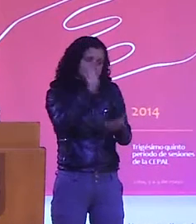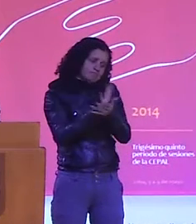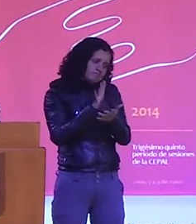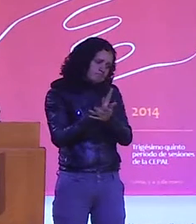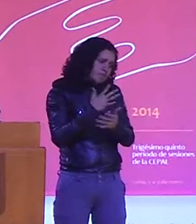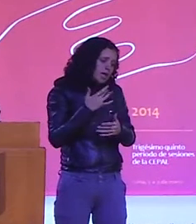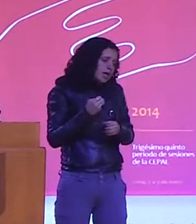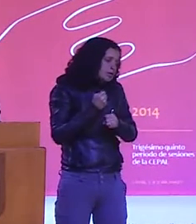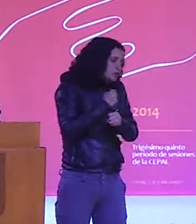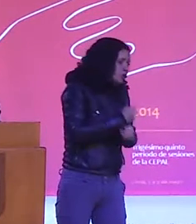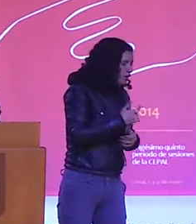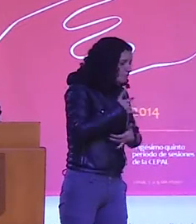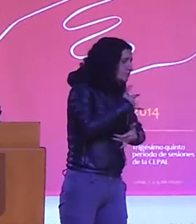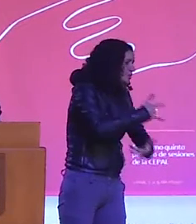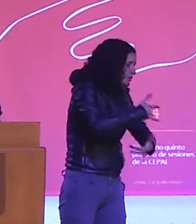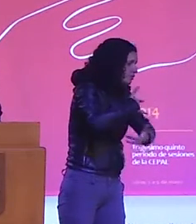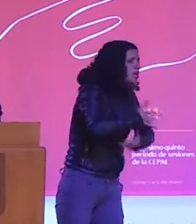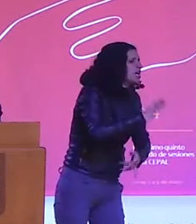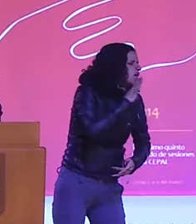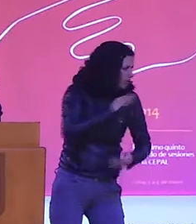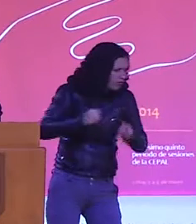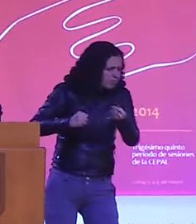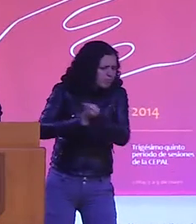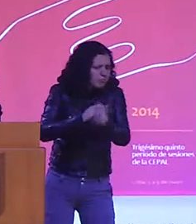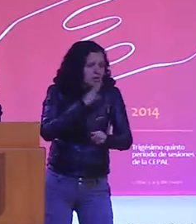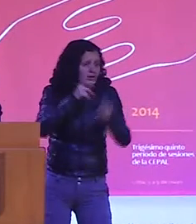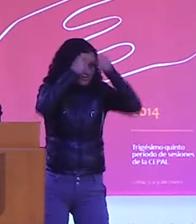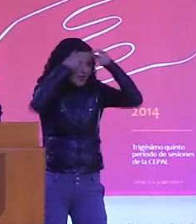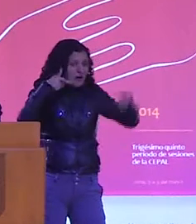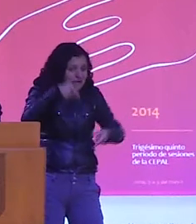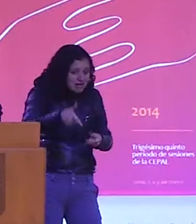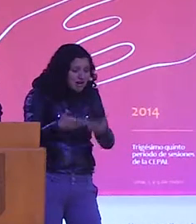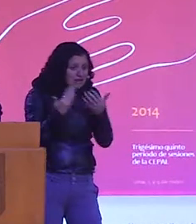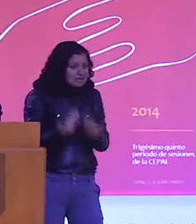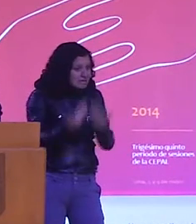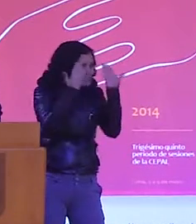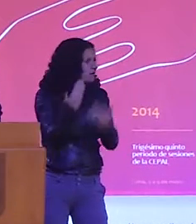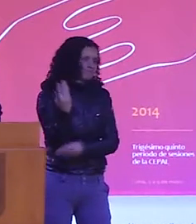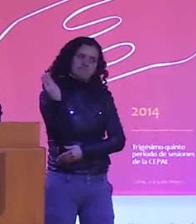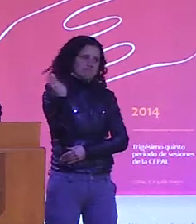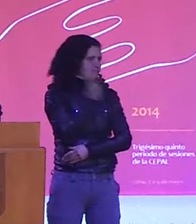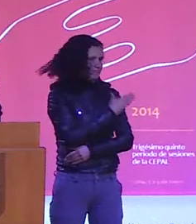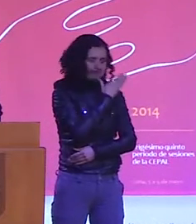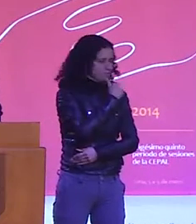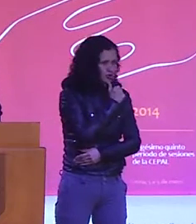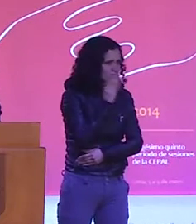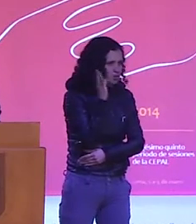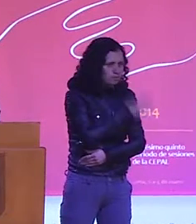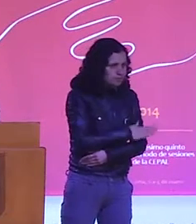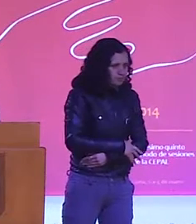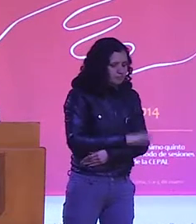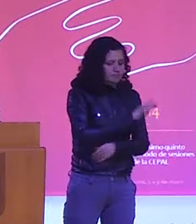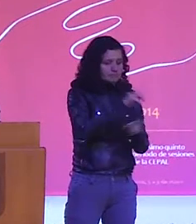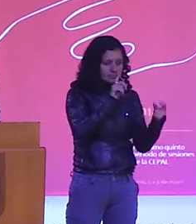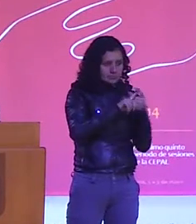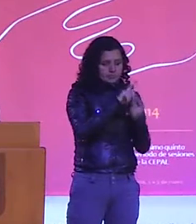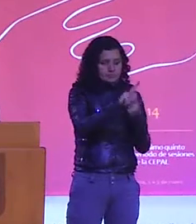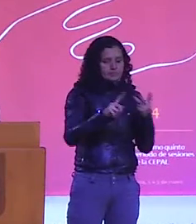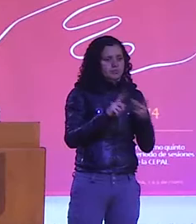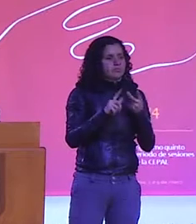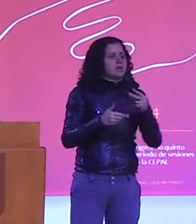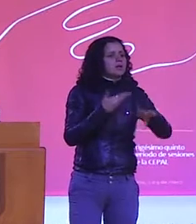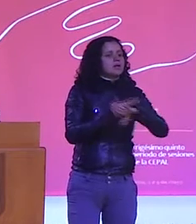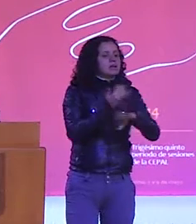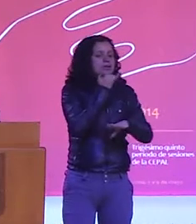pero con dinero del Estado. Ese sistema no funciona. Segundo, nos están planteando que históricamente